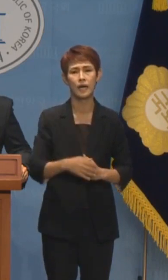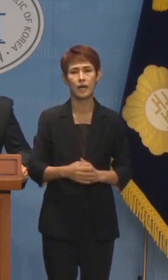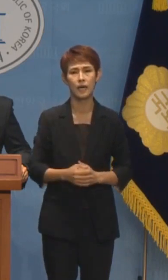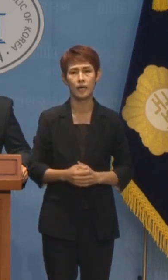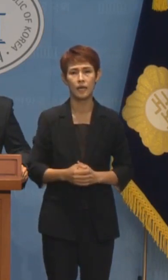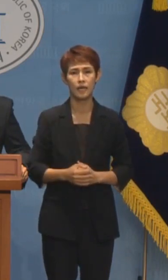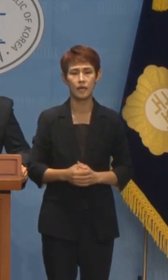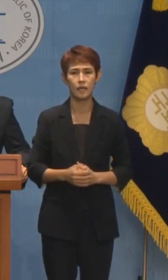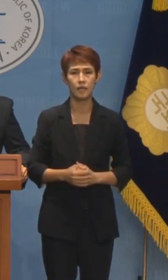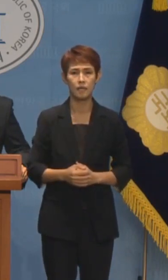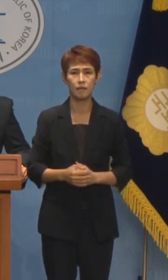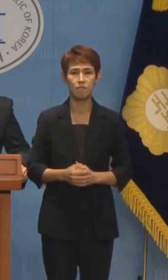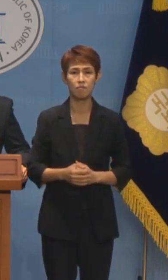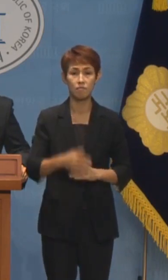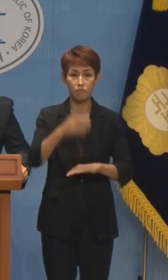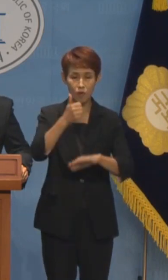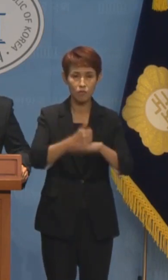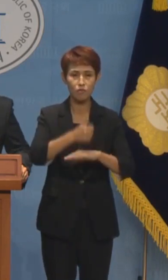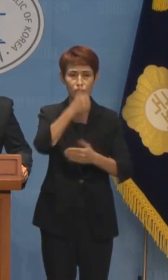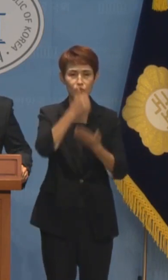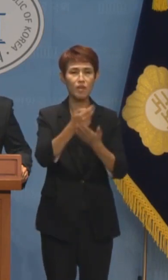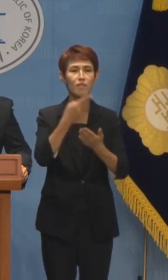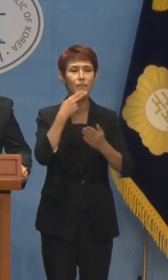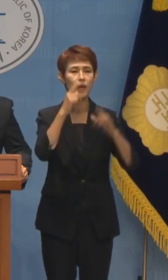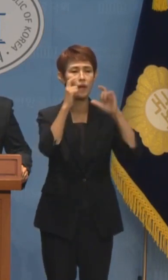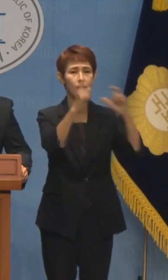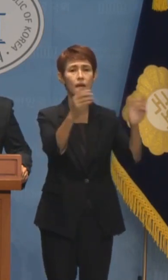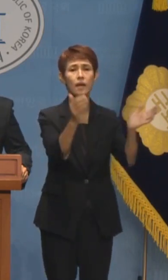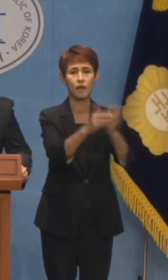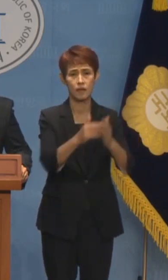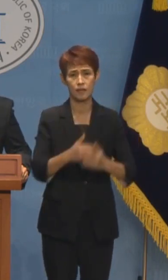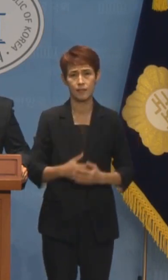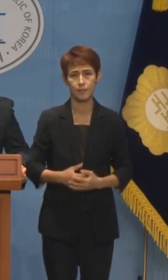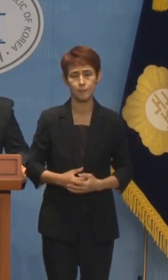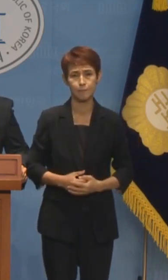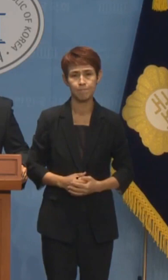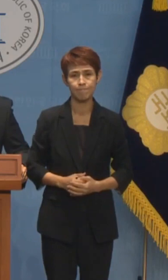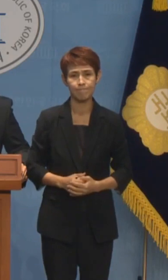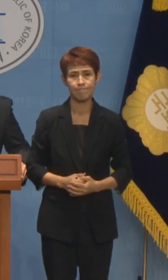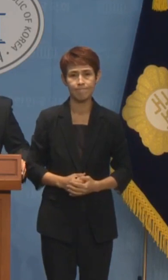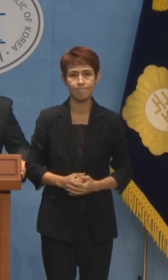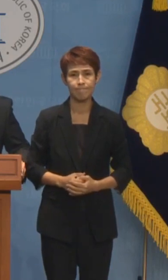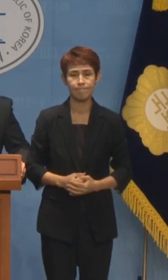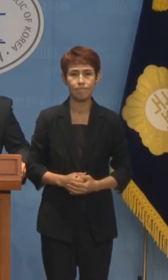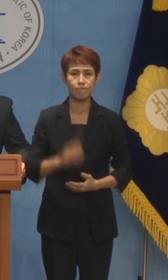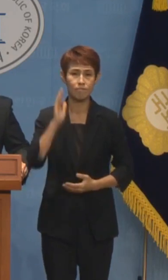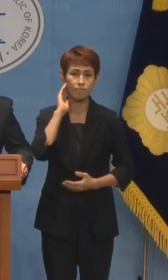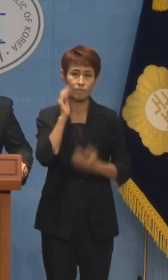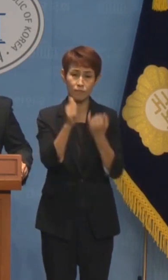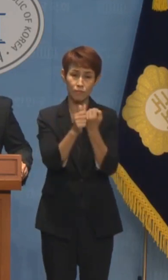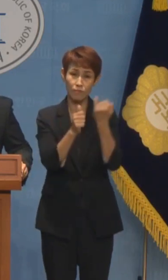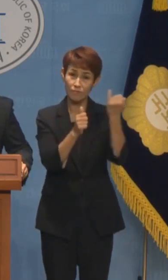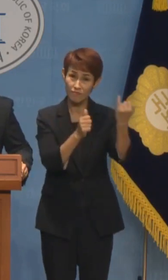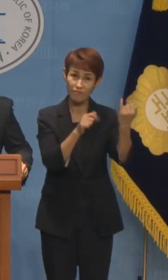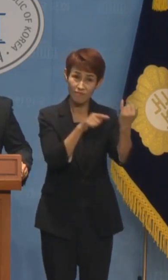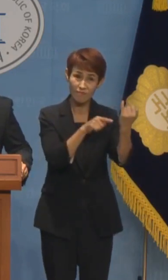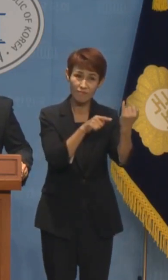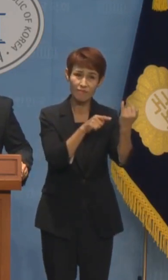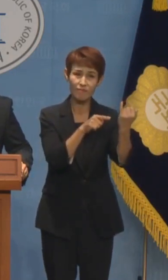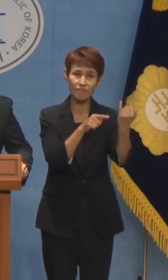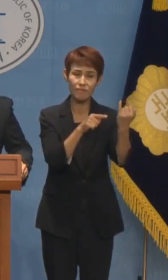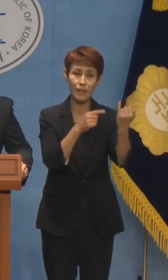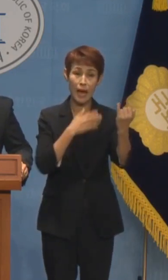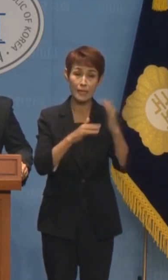수사를 한 뒤 무혐의 판단을 내렸습니다 김건희 여사는 지인으로부터